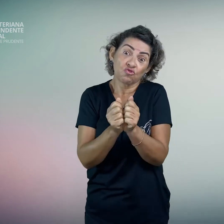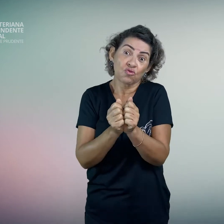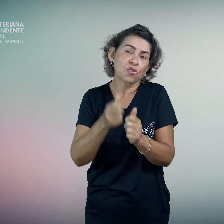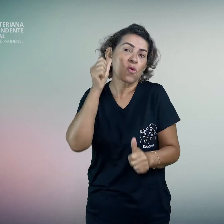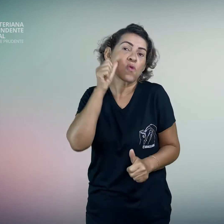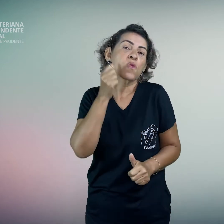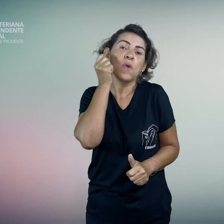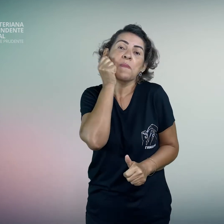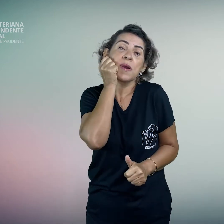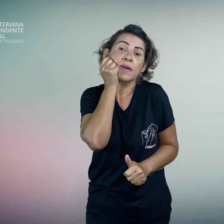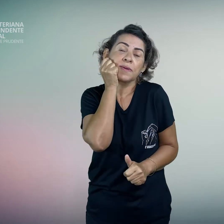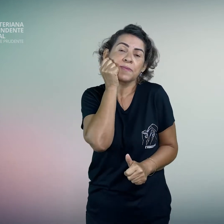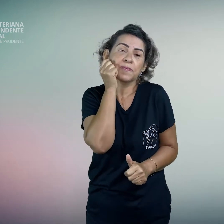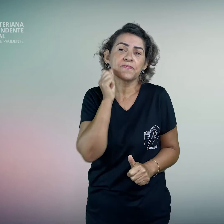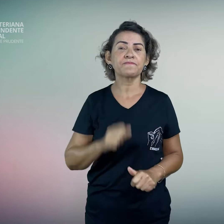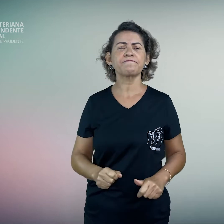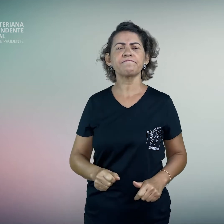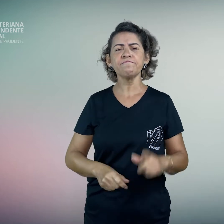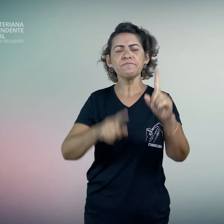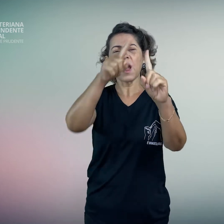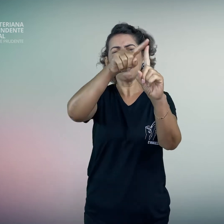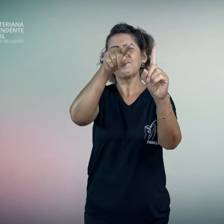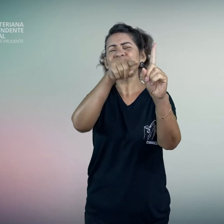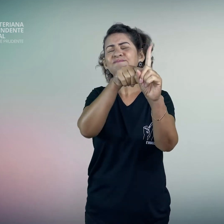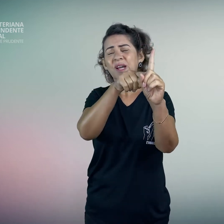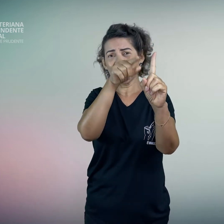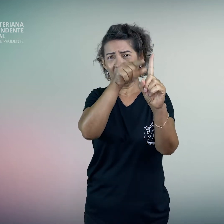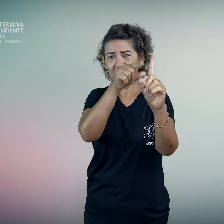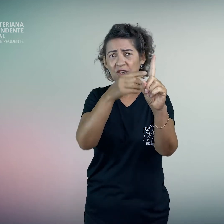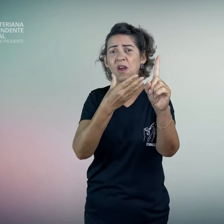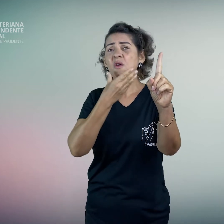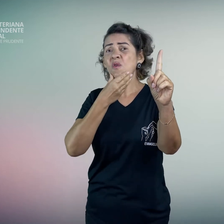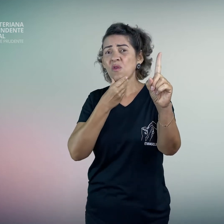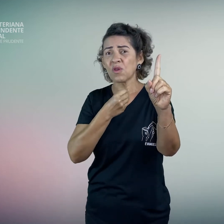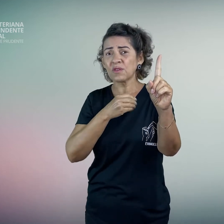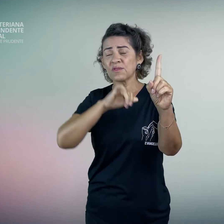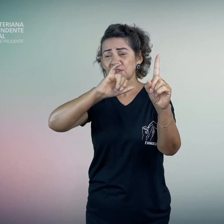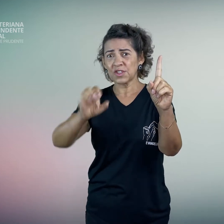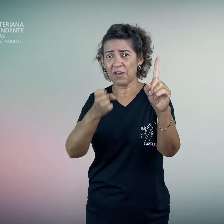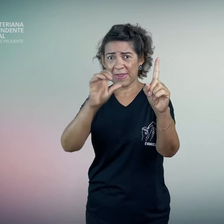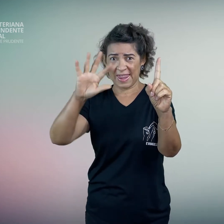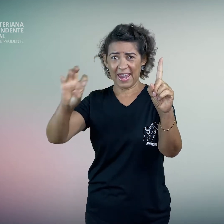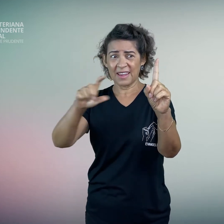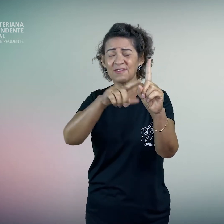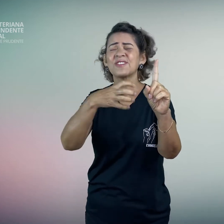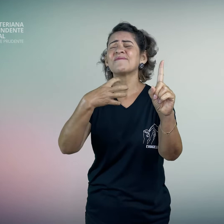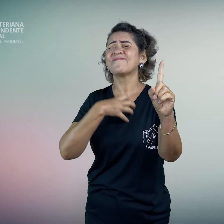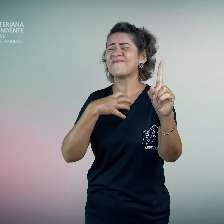Desde antes de nascer, Jefté experimentava o sentimento de ser rejeitado.